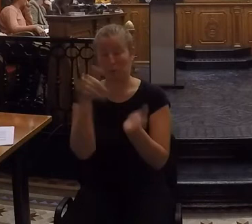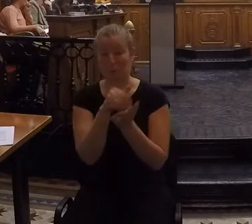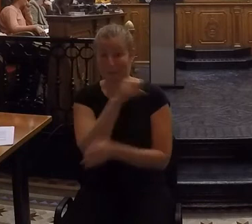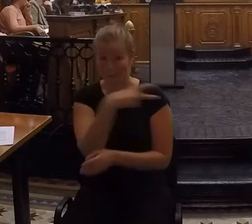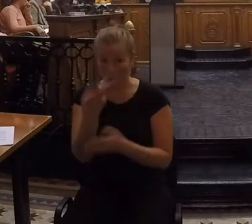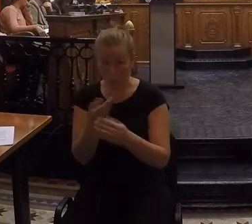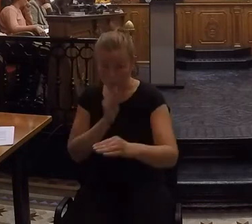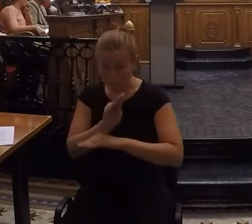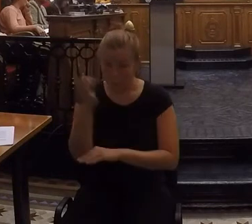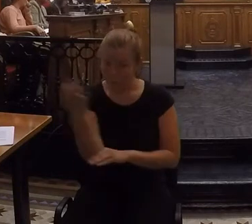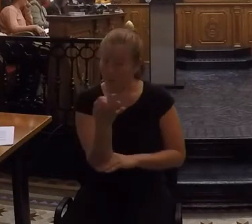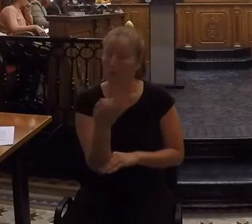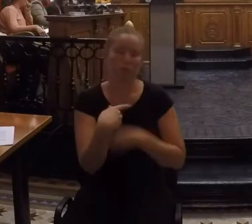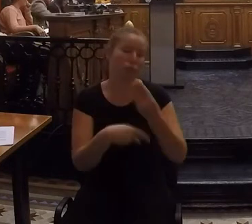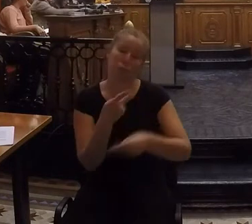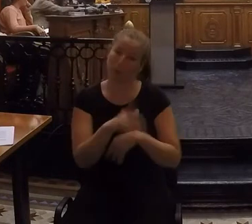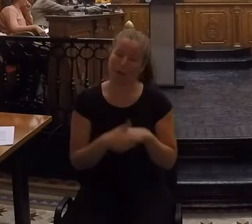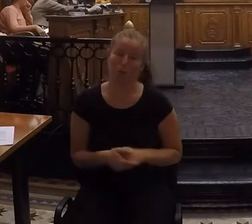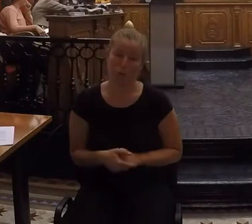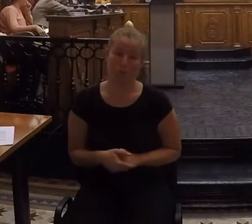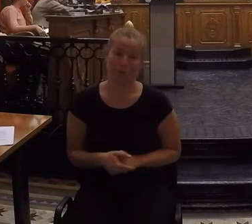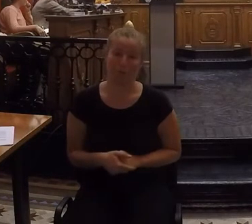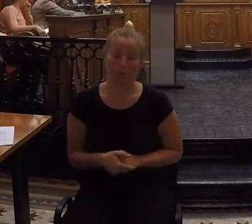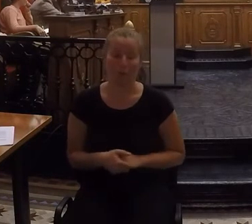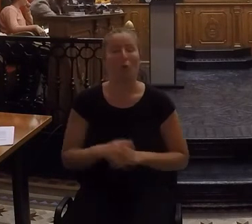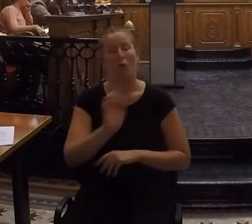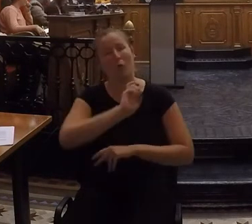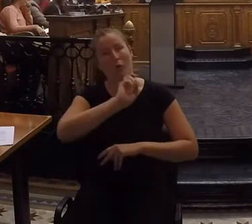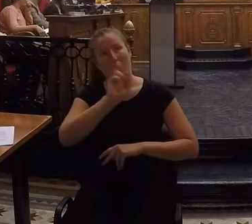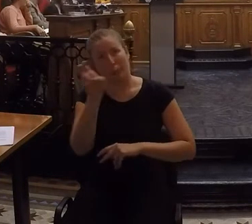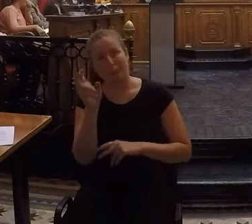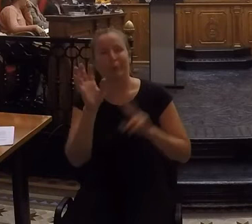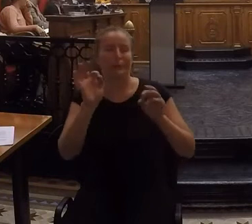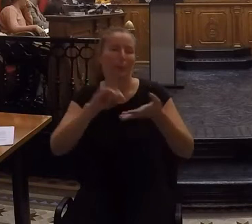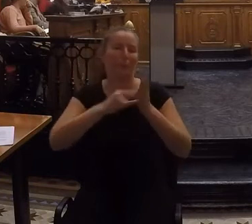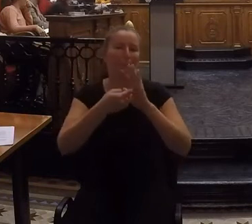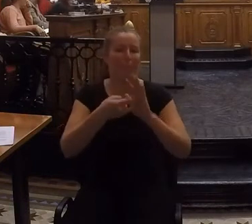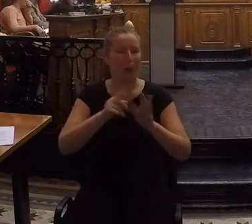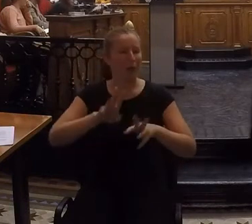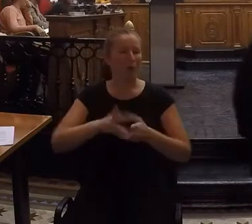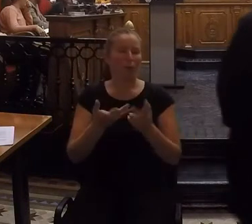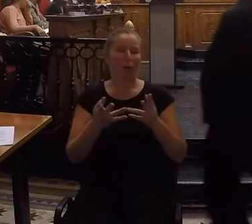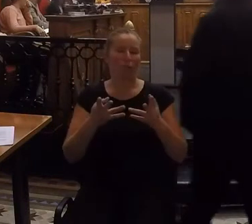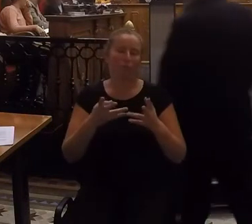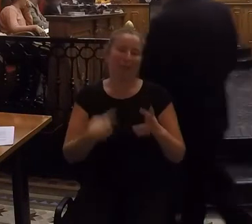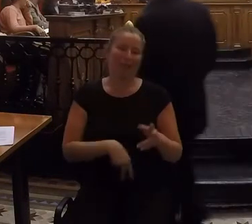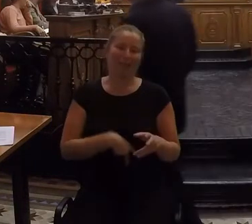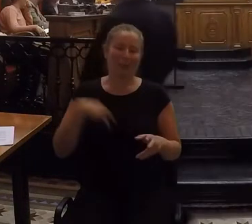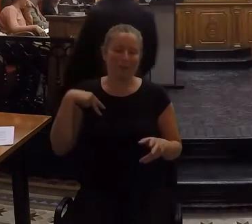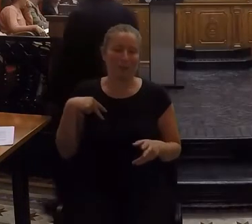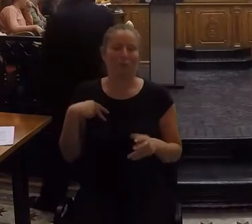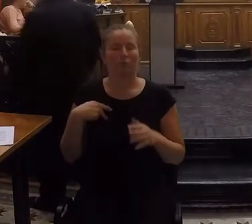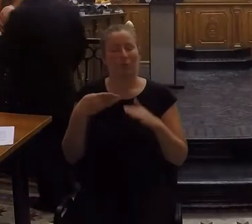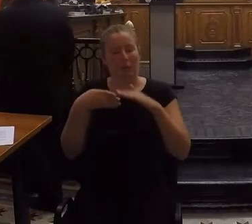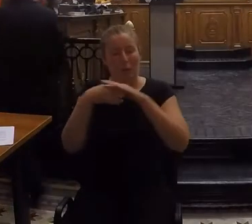euros. Otro ejemplo podría ser Plan Integral de Turismo Inclusivo y Plan de Señalización Turística. Lo hemos repetido